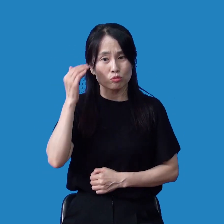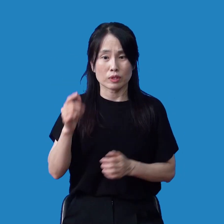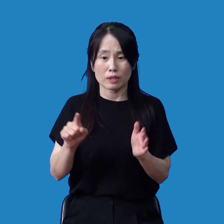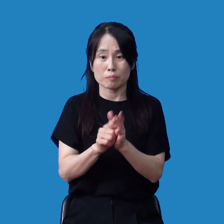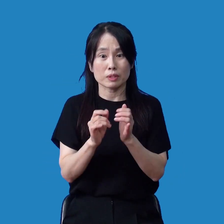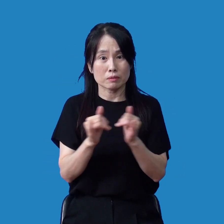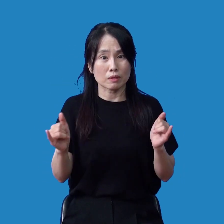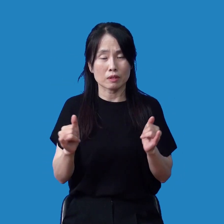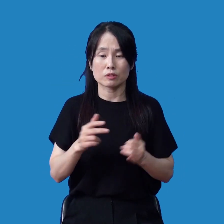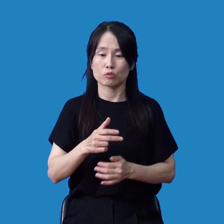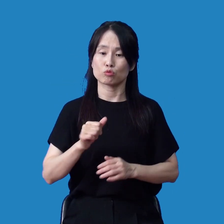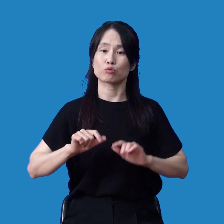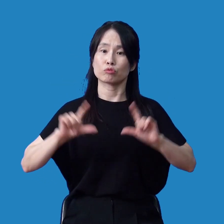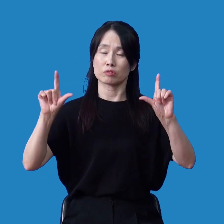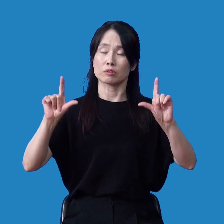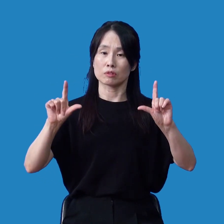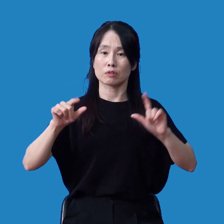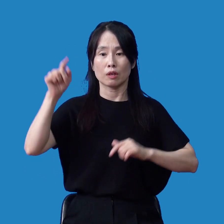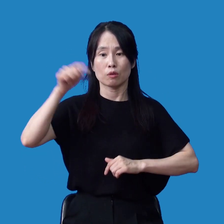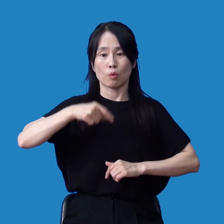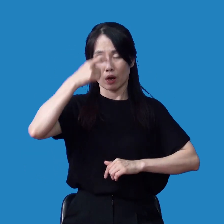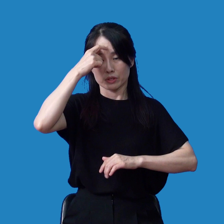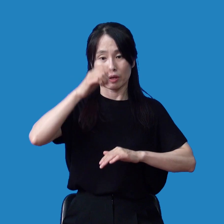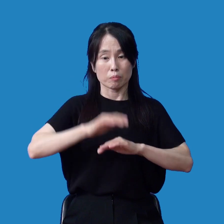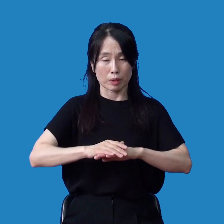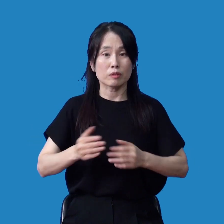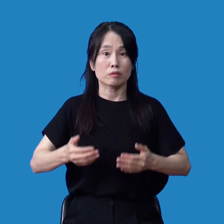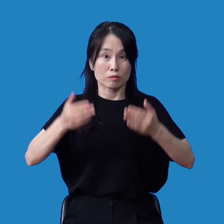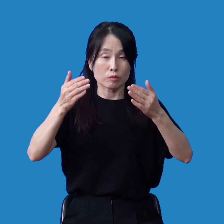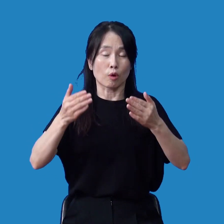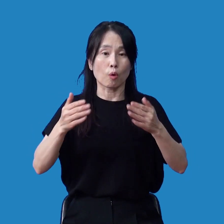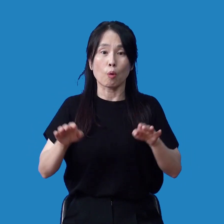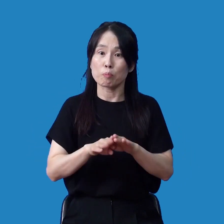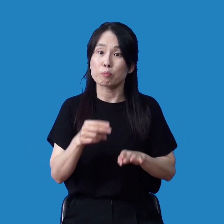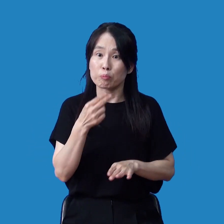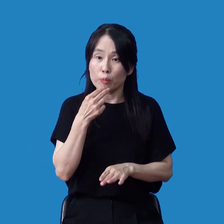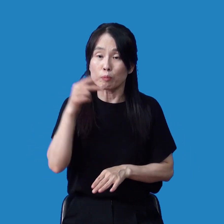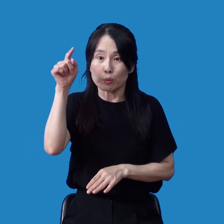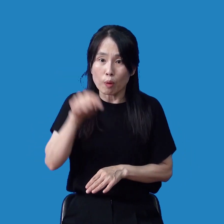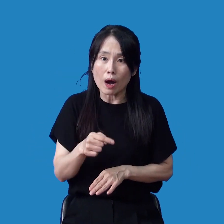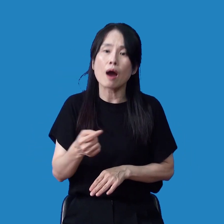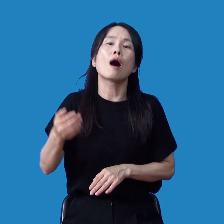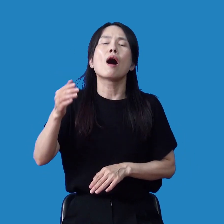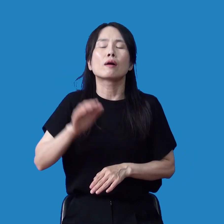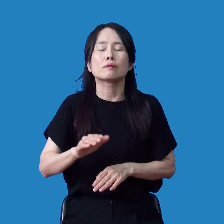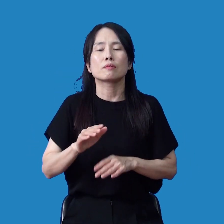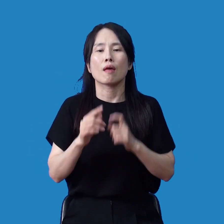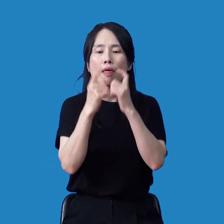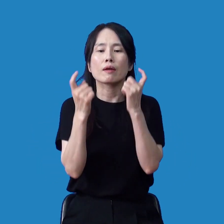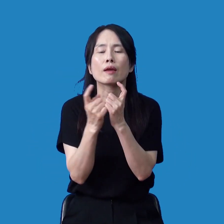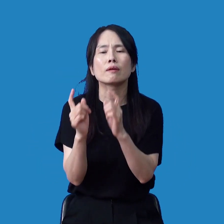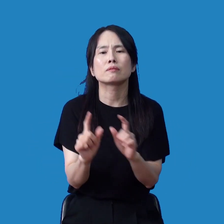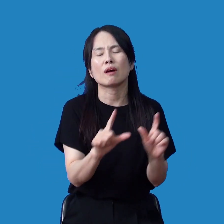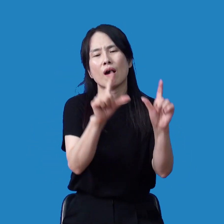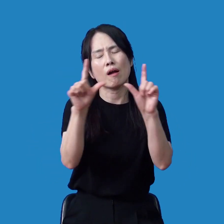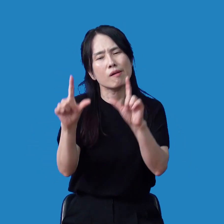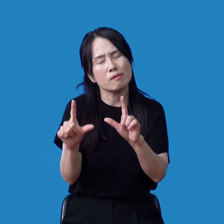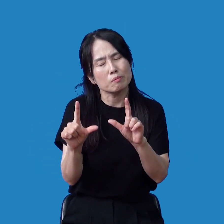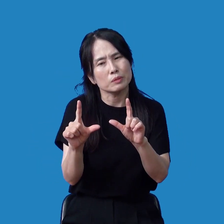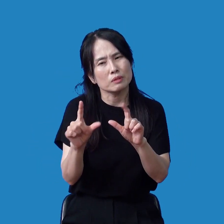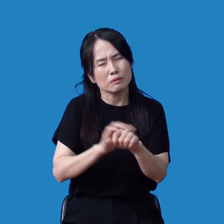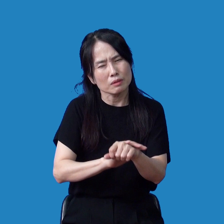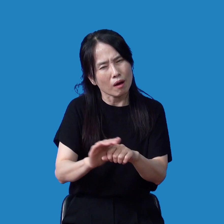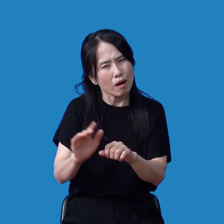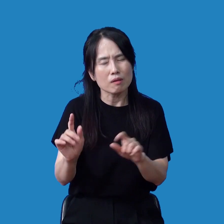드리는 의식적인 예배는 잘 드리는데 주중에 드리는 삶의 예배는 좀 약할 때가 많습니다.